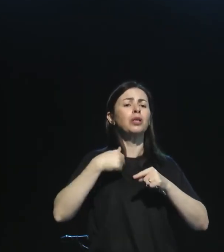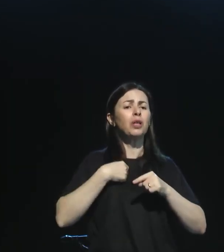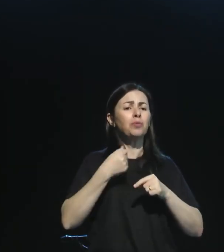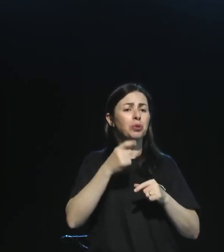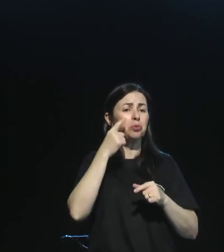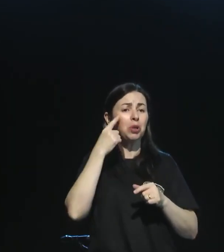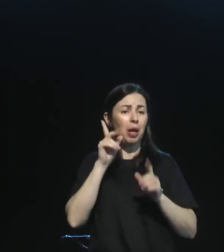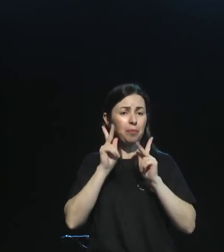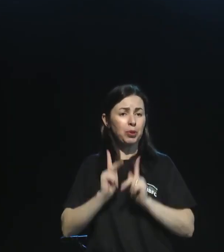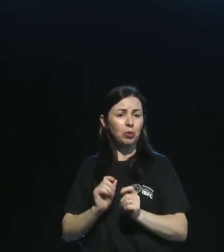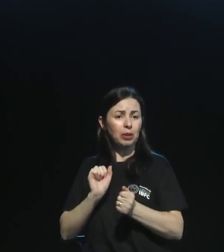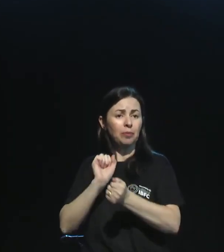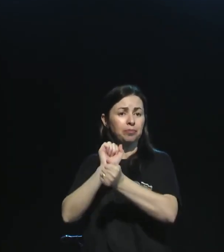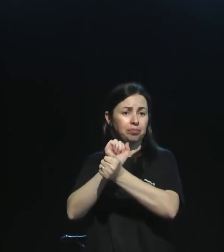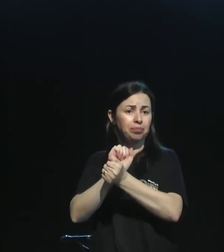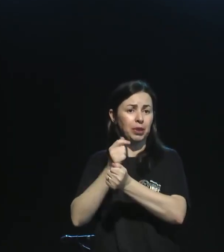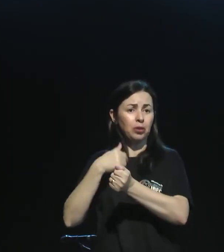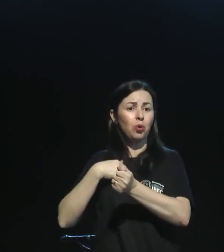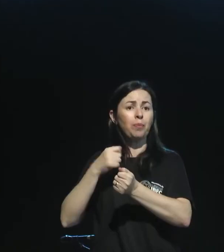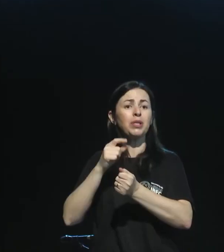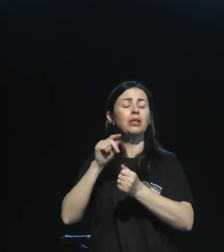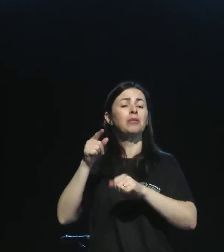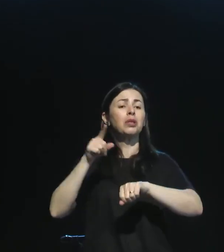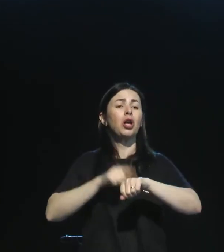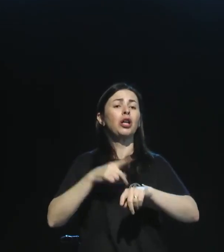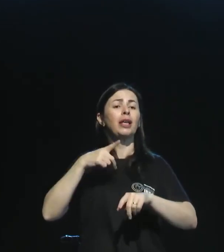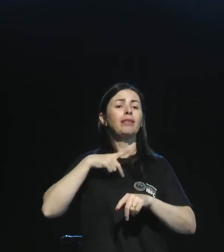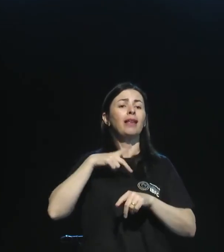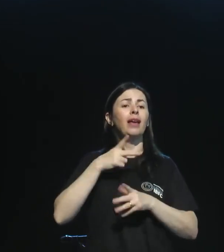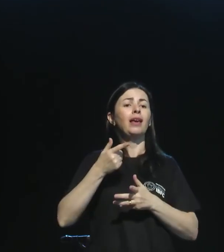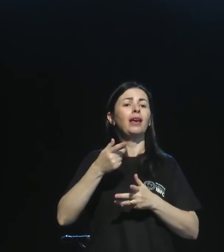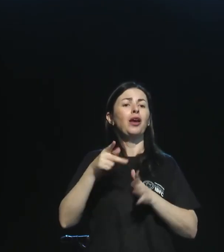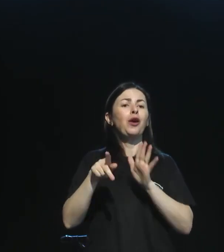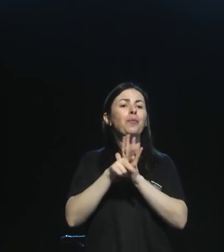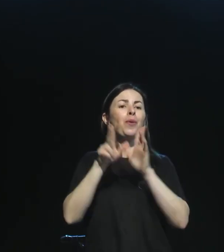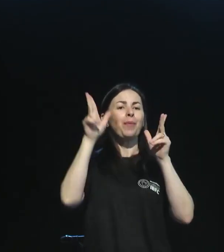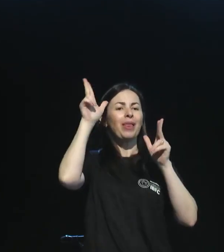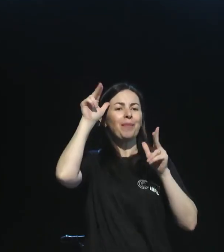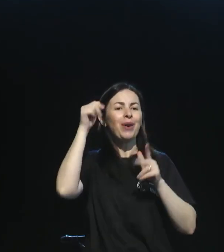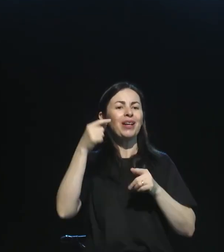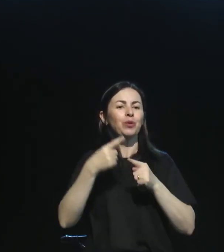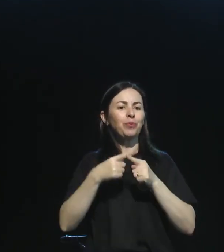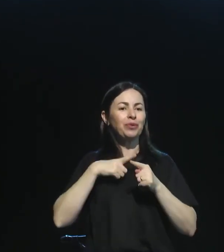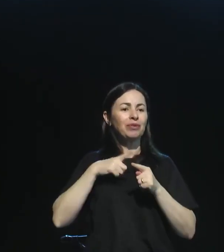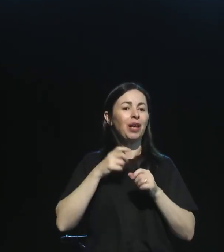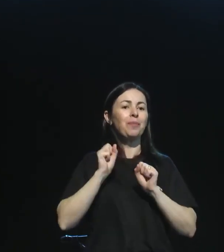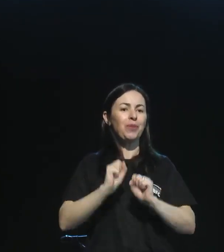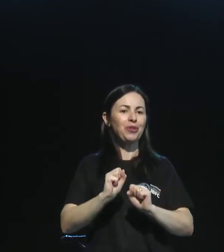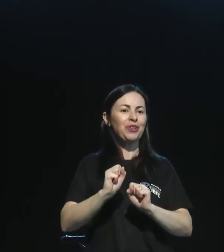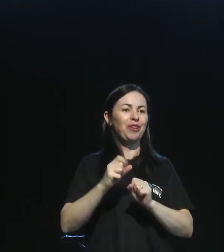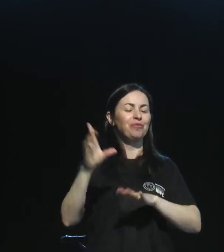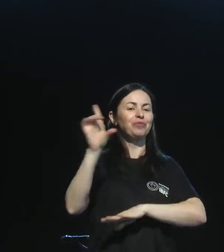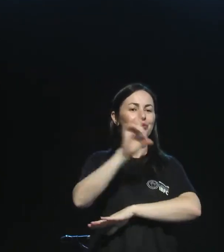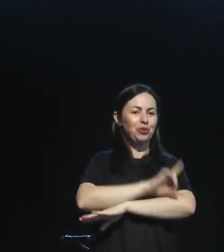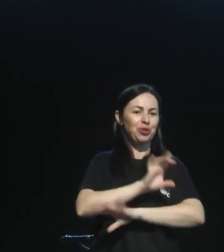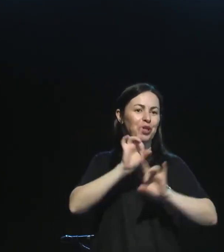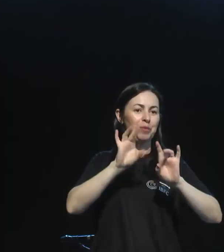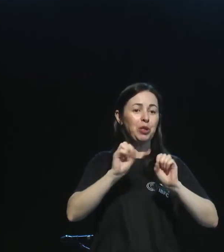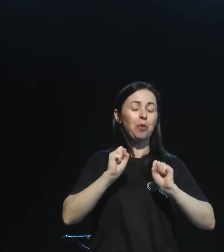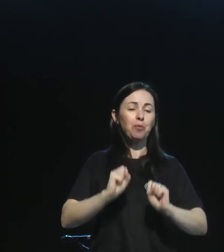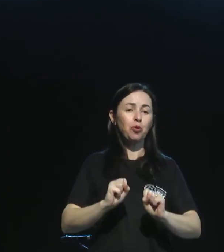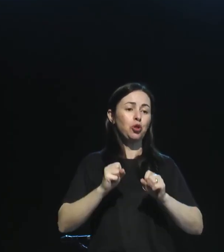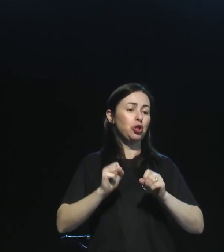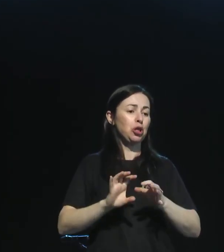ocasião da Páscoa. Existia uma tradição que no feriado de Páscoa eles podiam soltar alguém condenado, perdoar,